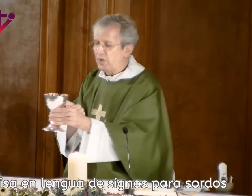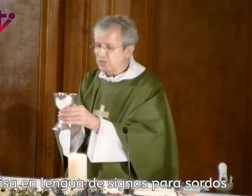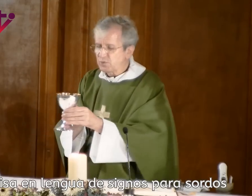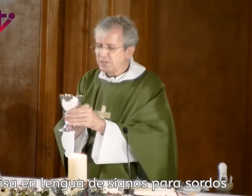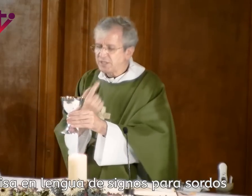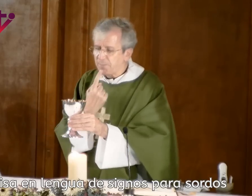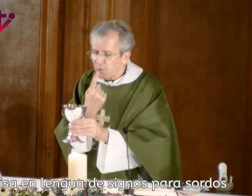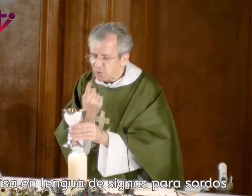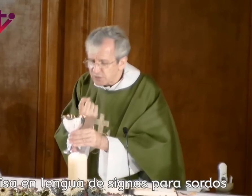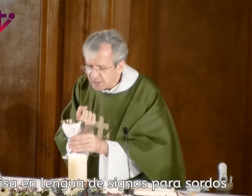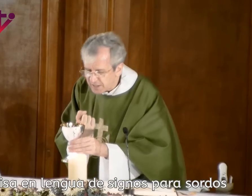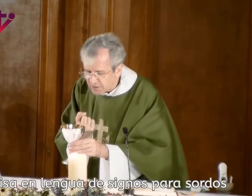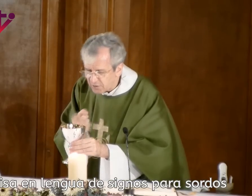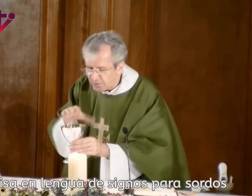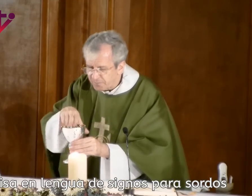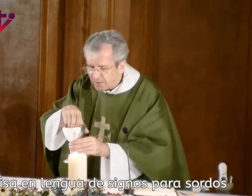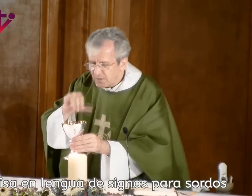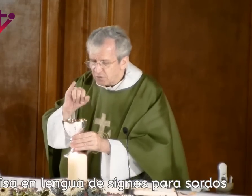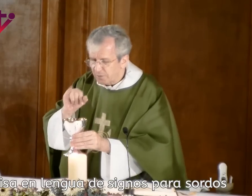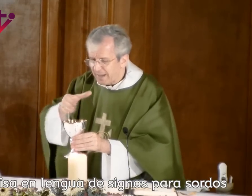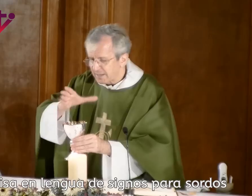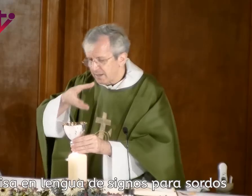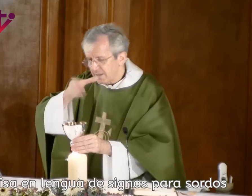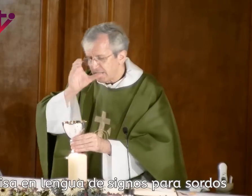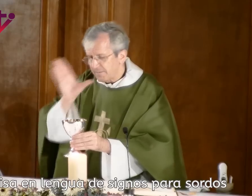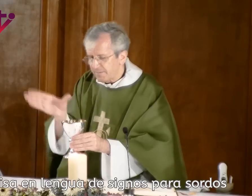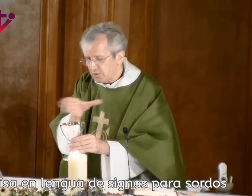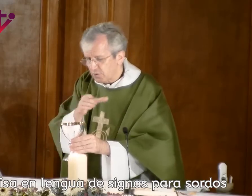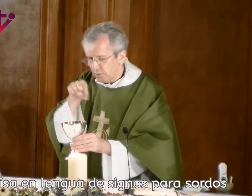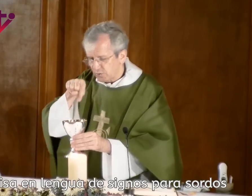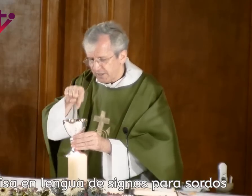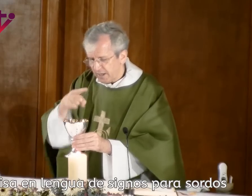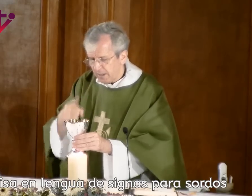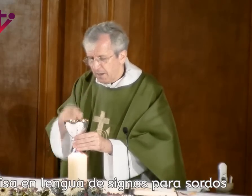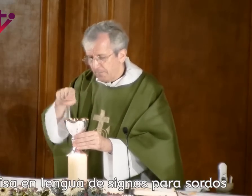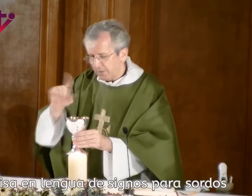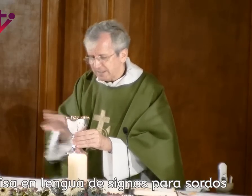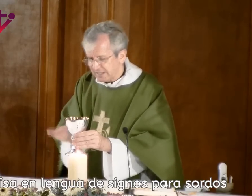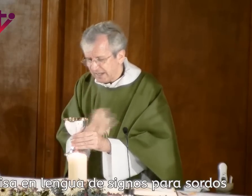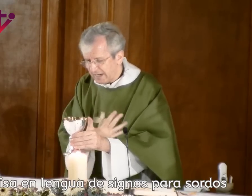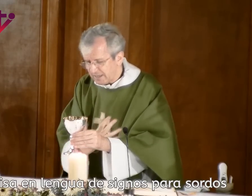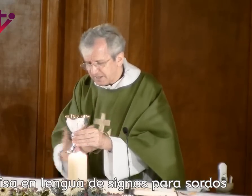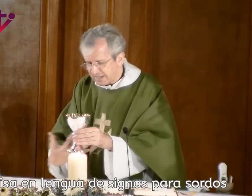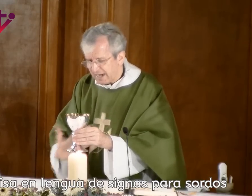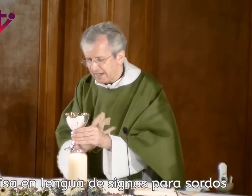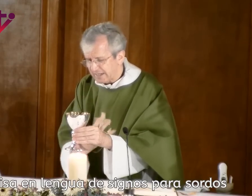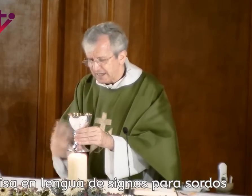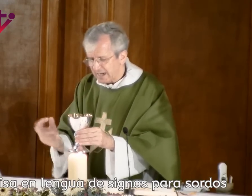a sus discípulos diciendo: tomad y bebed todos de él, porque este es el cáliz de mi sangre, sangre